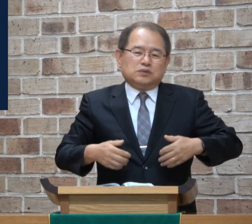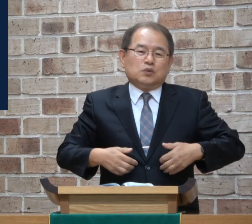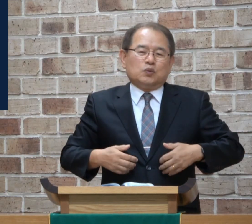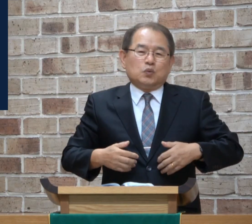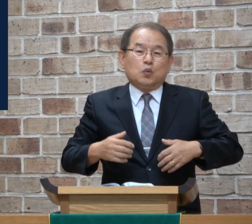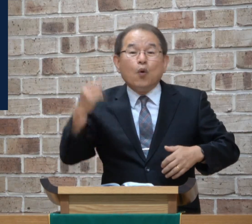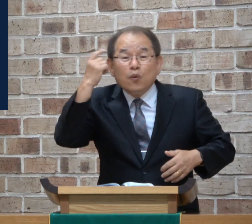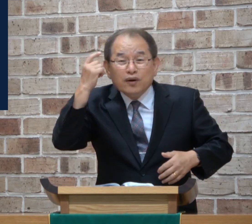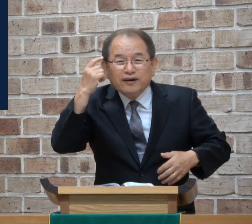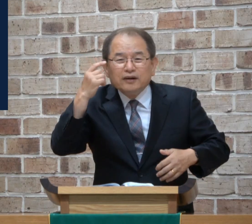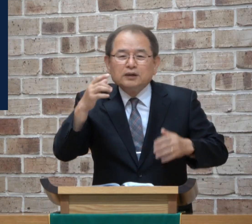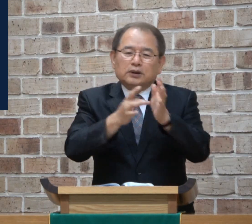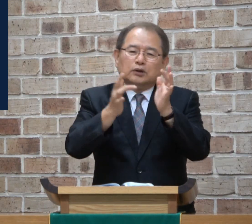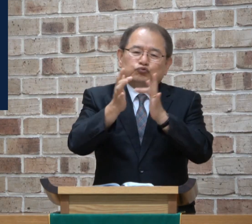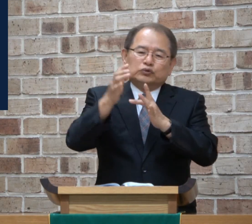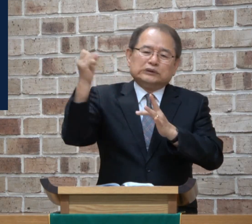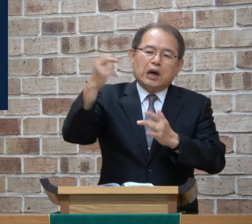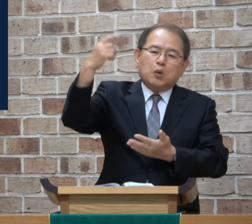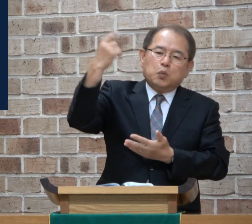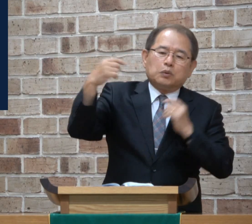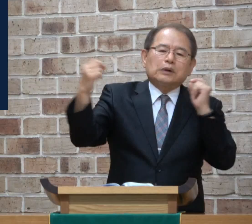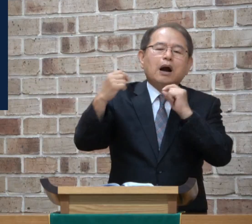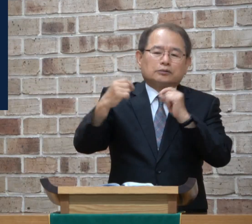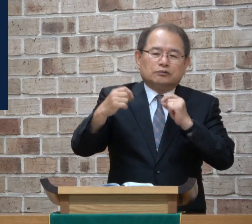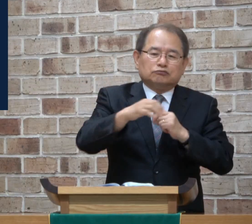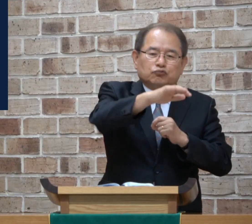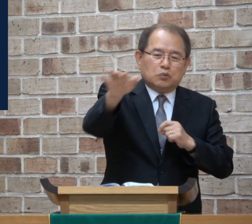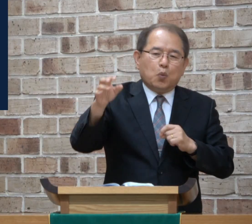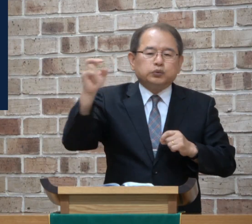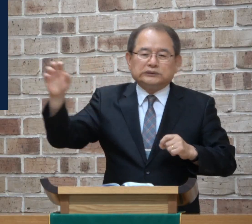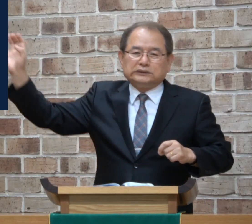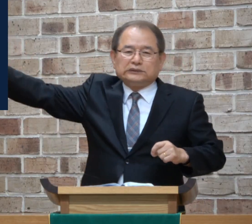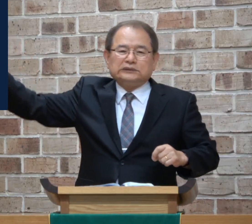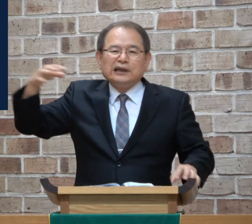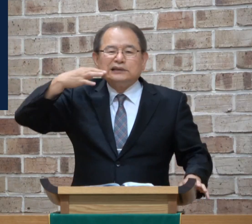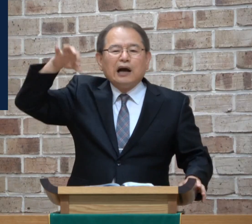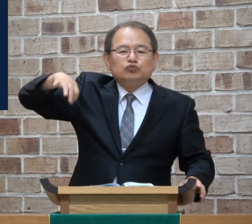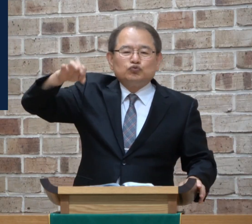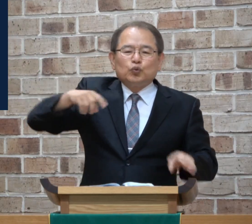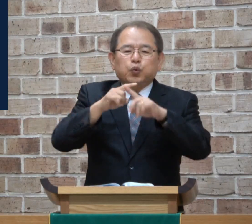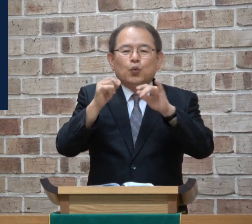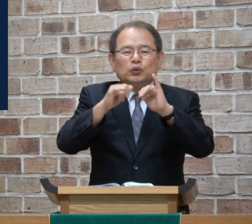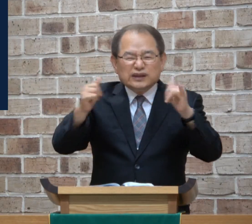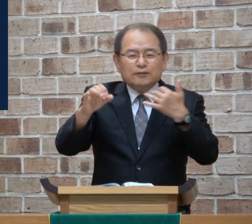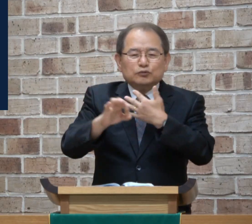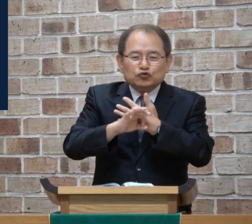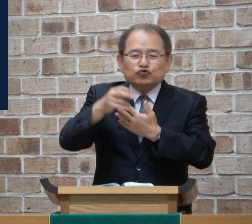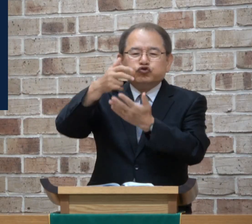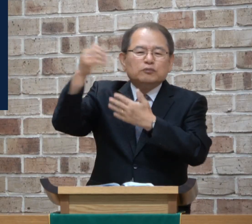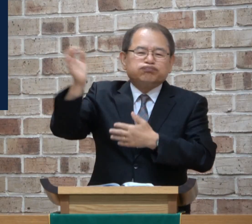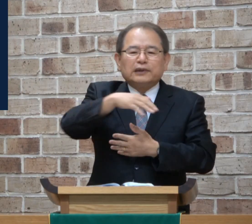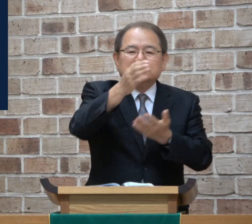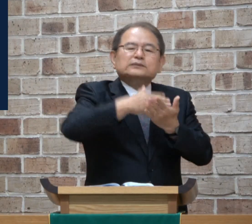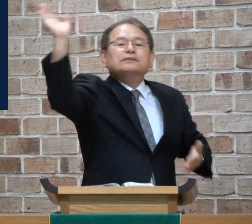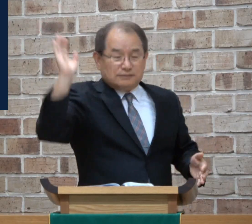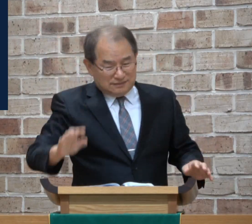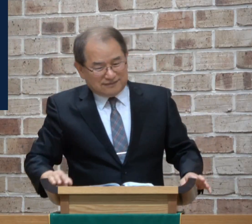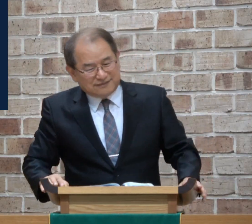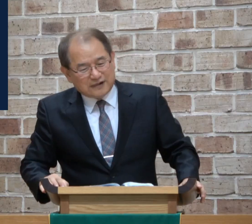점검해 보시기 바랍니다. 예수님이 오실 날이 이제 가까웠습니다. 여러분 짝퉁 교인처럼 산다면 여러분 주님으로부터